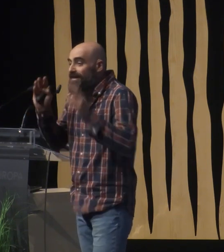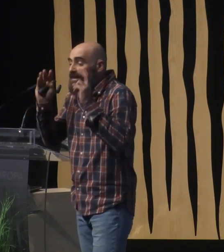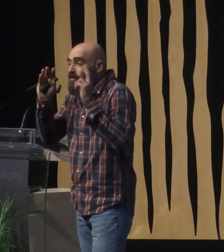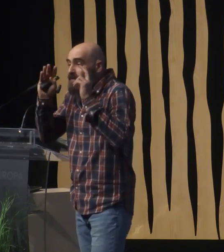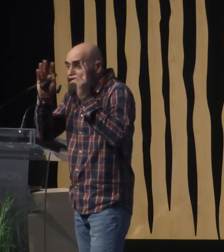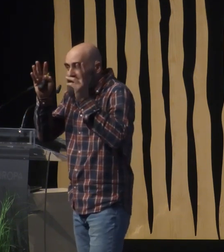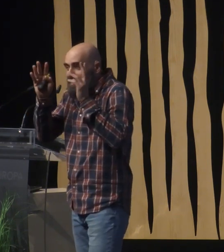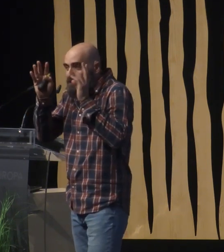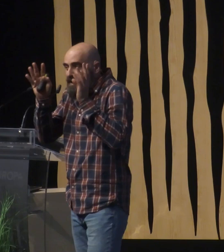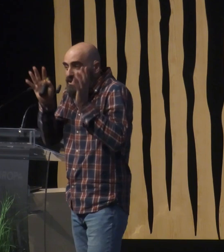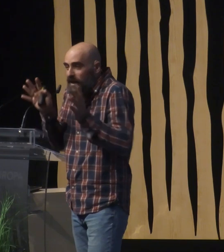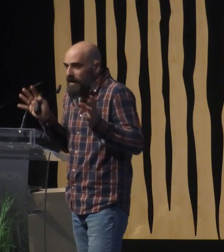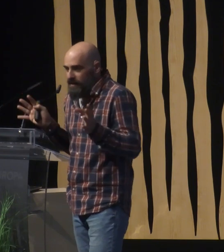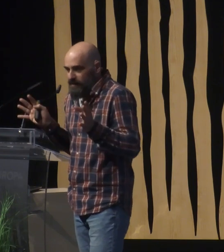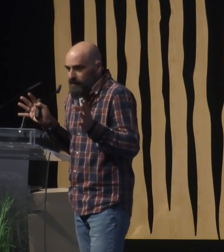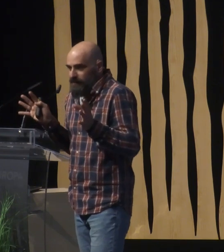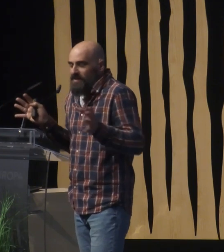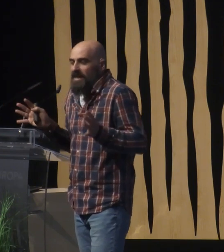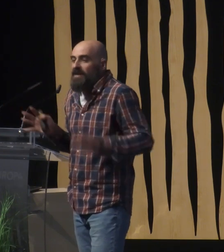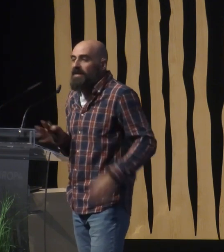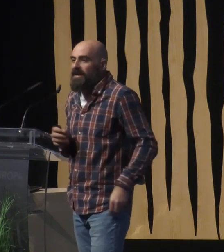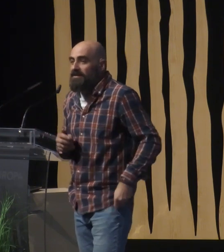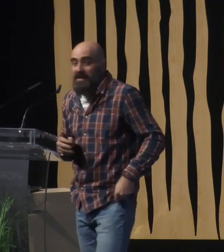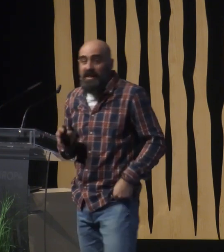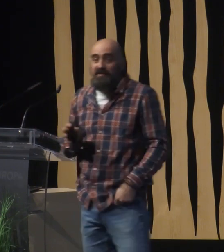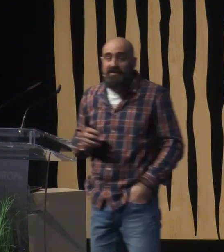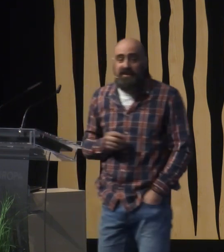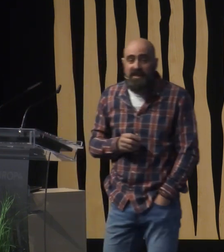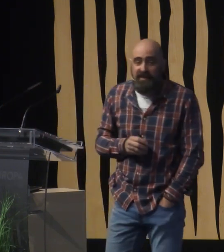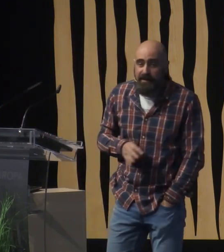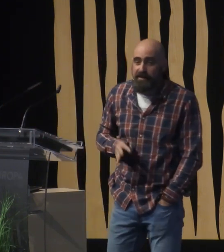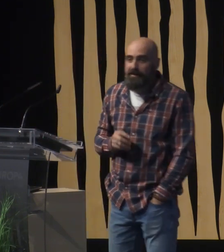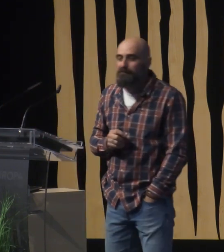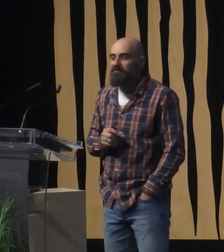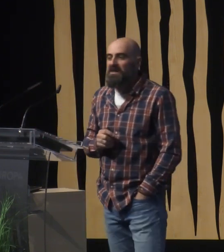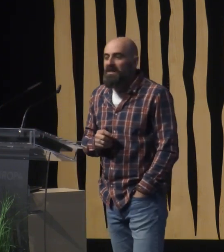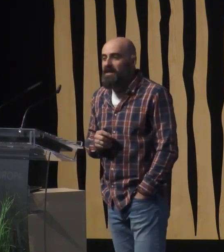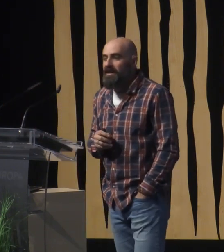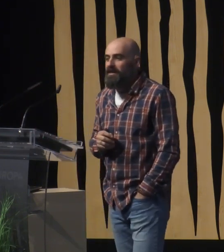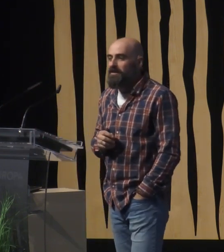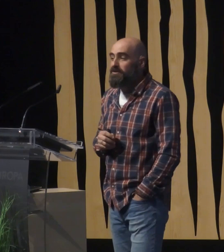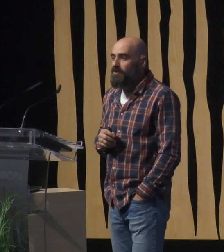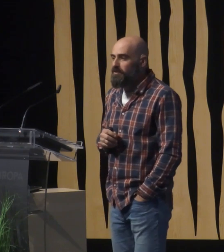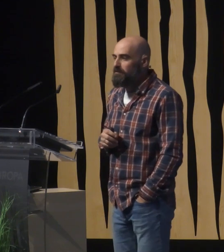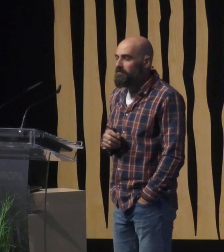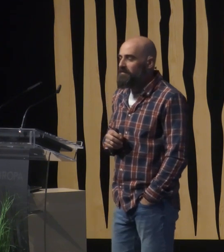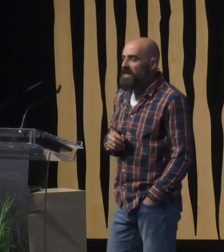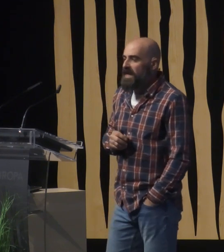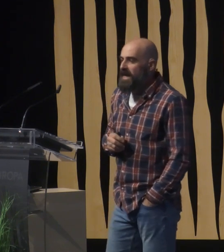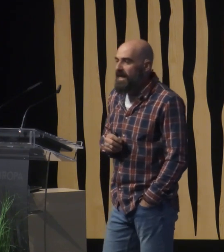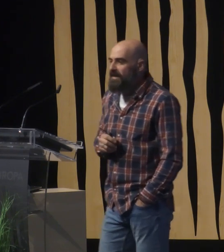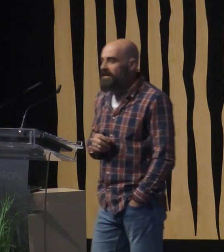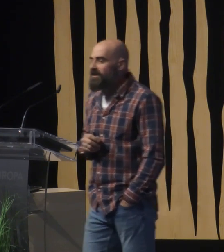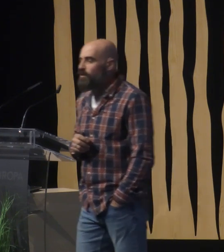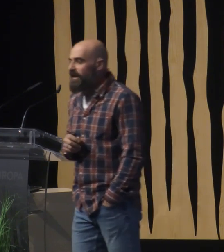Le estás dando la fantasía de poder colarla. O sea, ¿a qué hora llegaste? Y el adolescente te dice, a las 2,